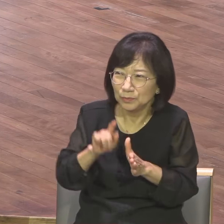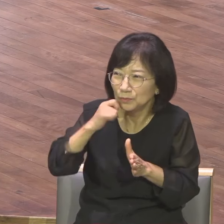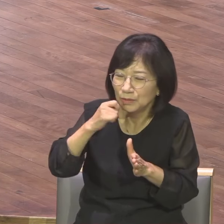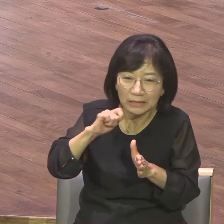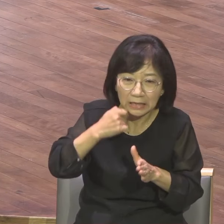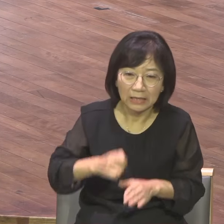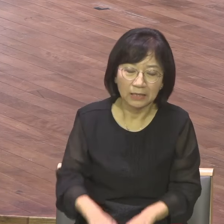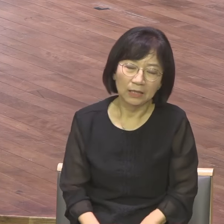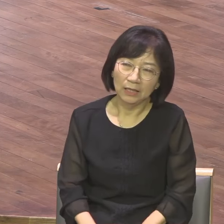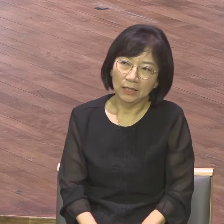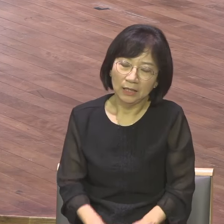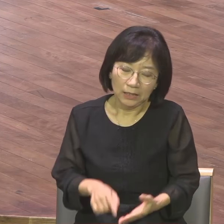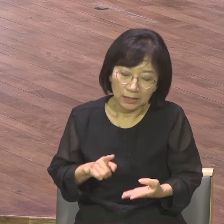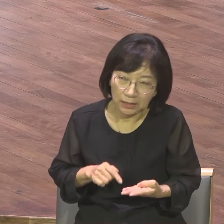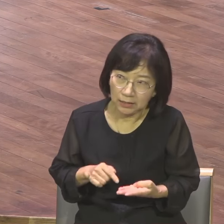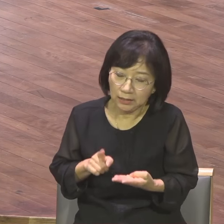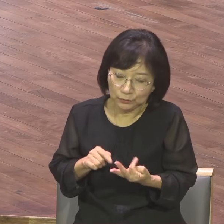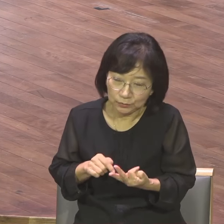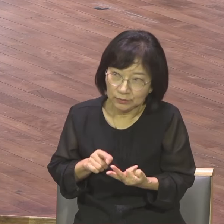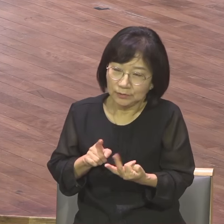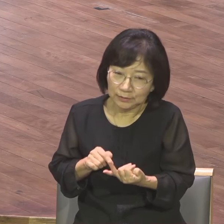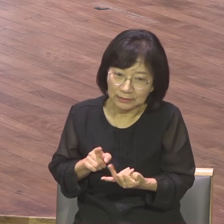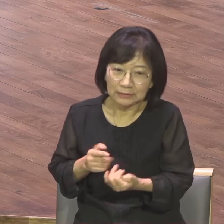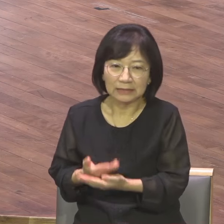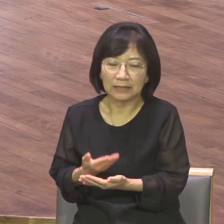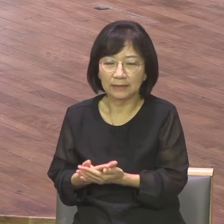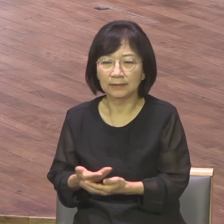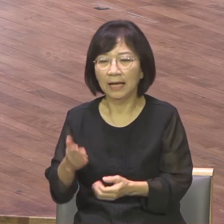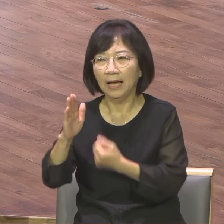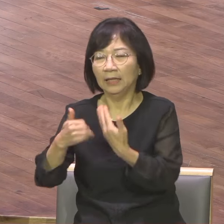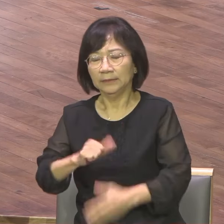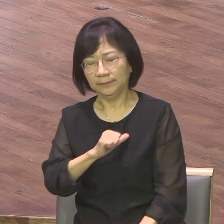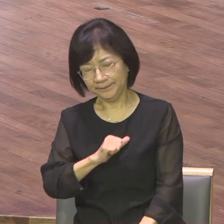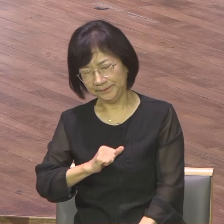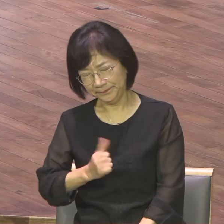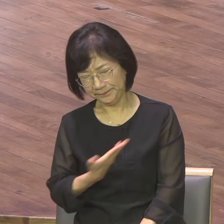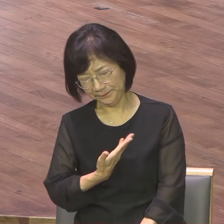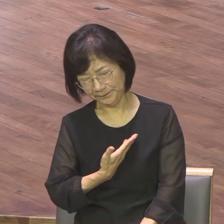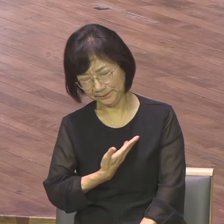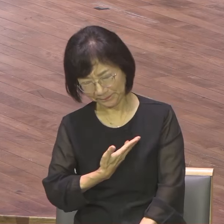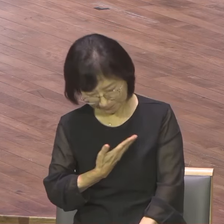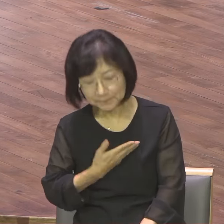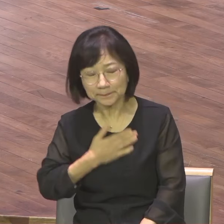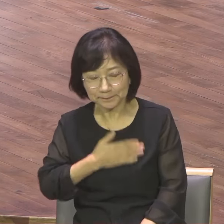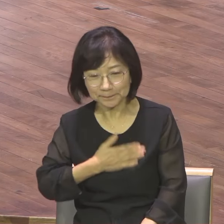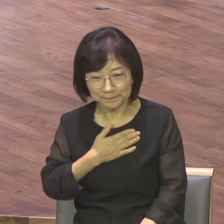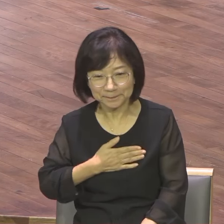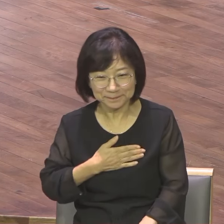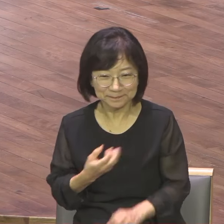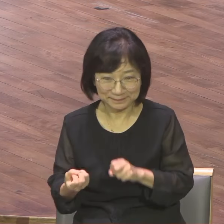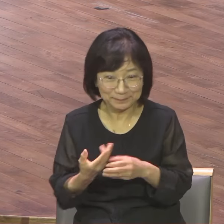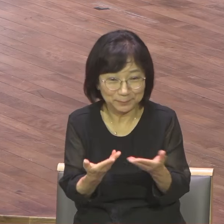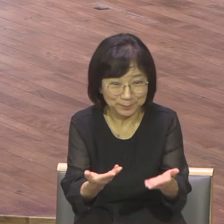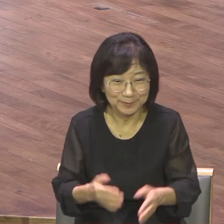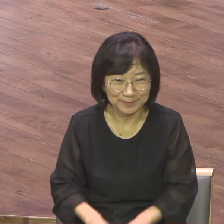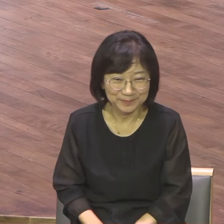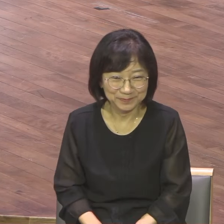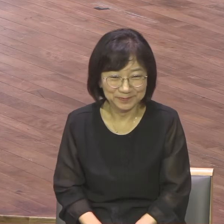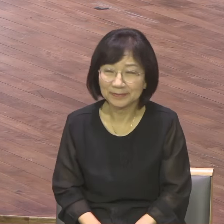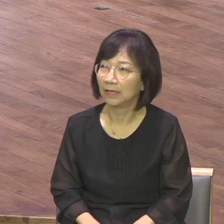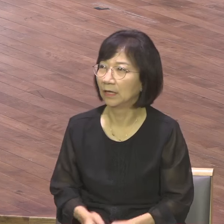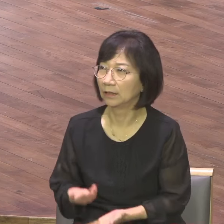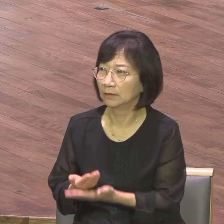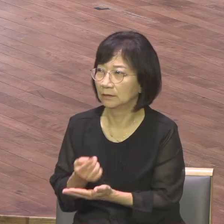각종 표징을 다 달라고 오만 것 다 구합니다. 그럼에도 불구하고 하나님께서는요 기도를 요구하는 그대로